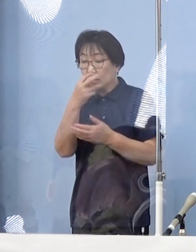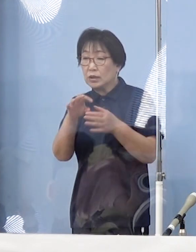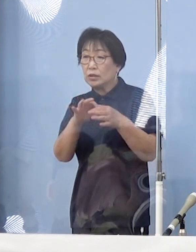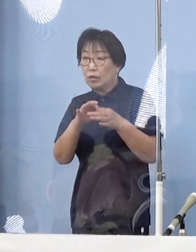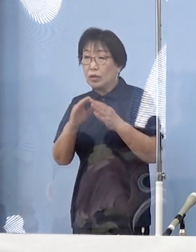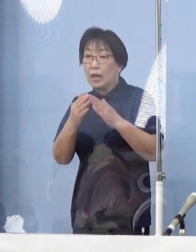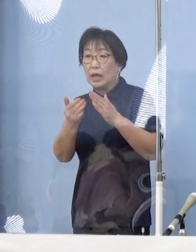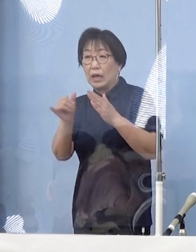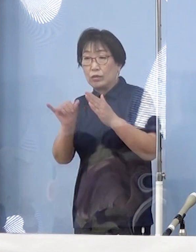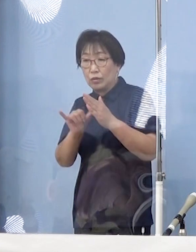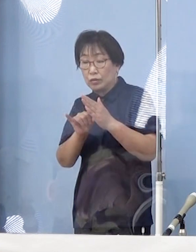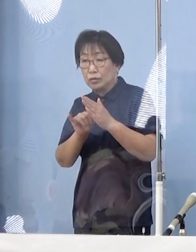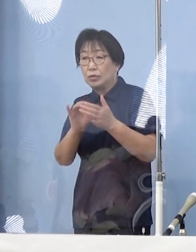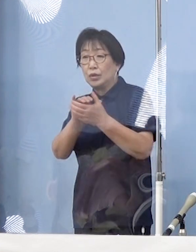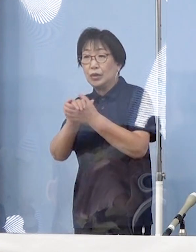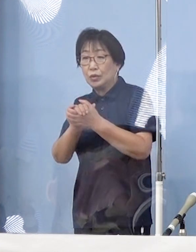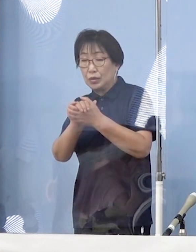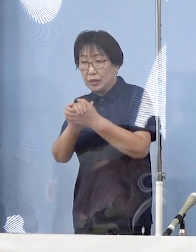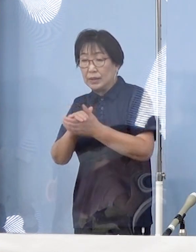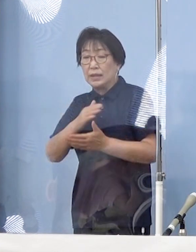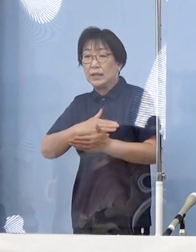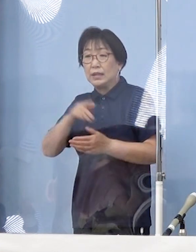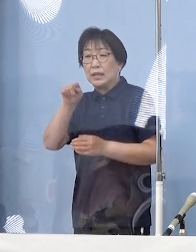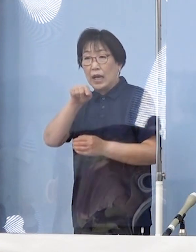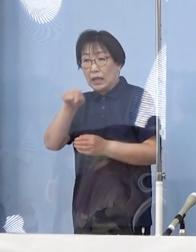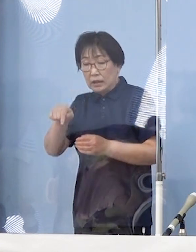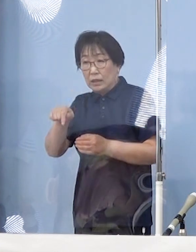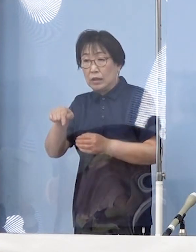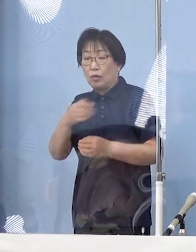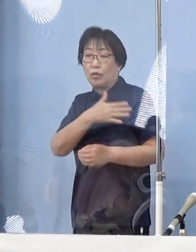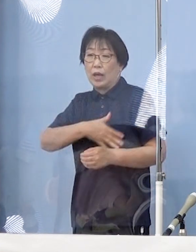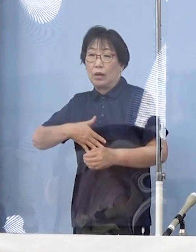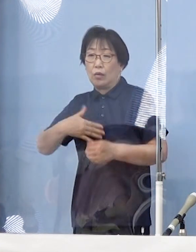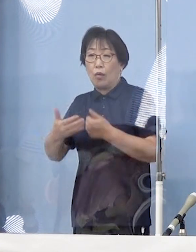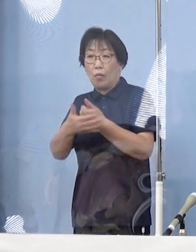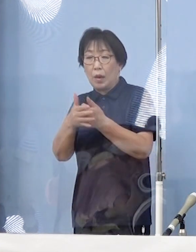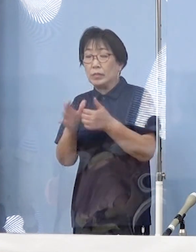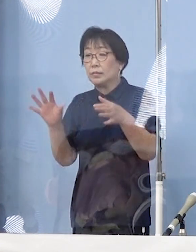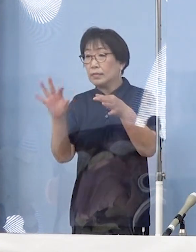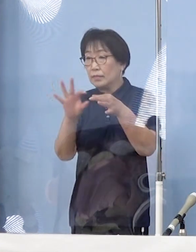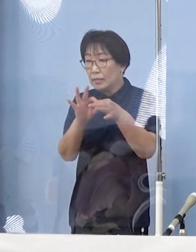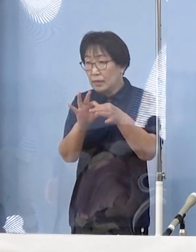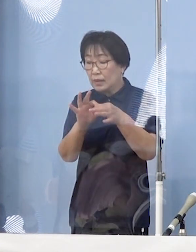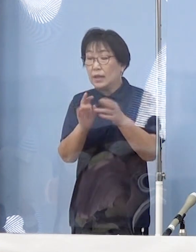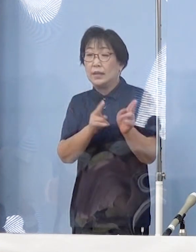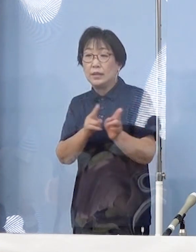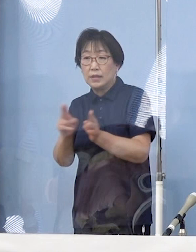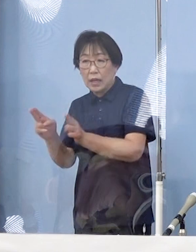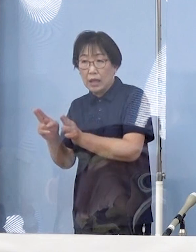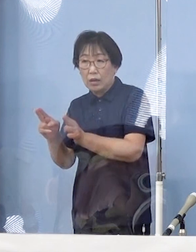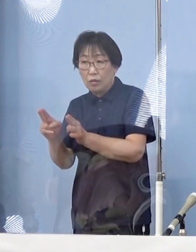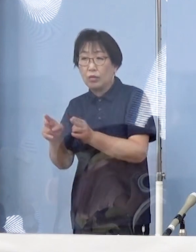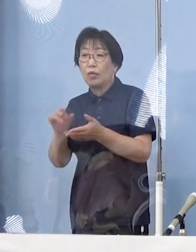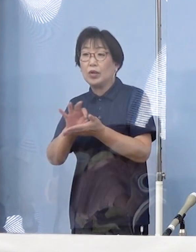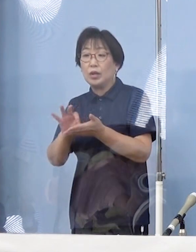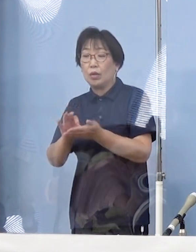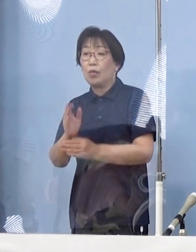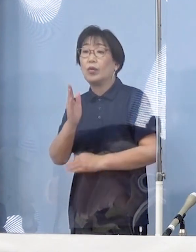友人、知人の健康を守ることにもつながります。ぜひともこれらの制度のご利用をお願いいたします。